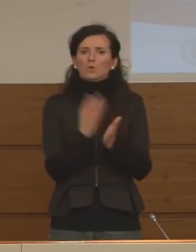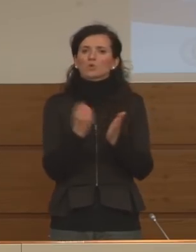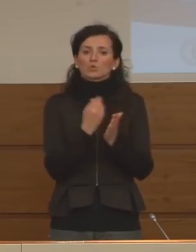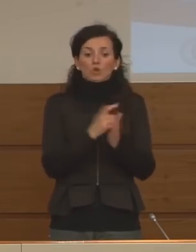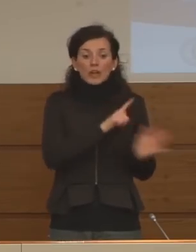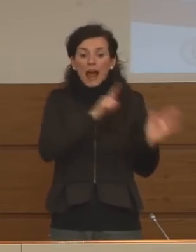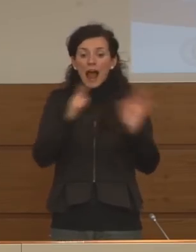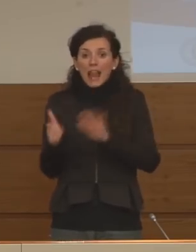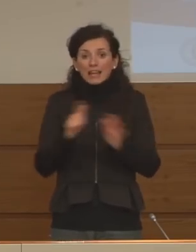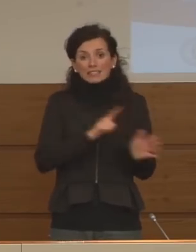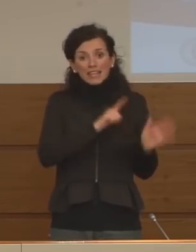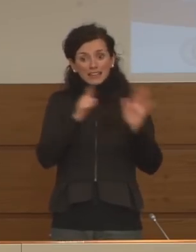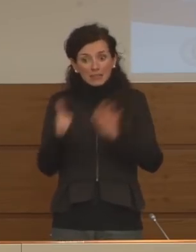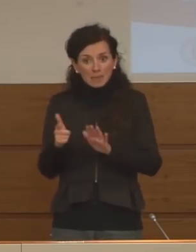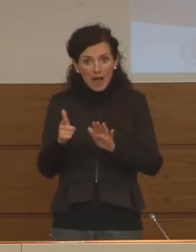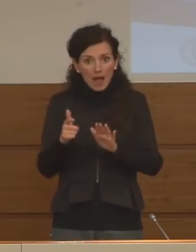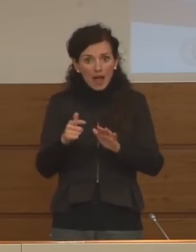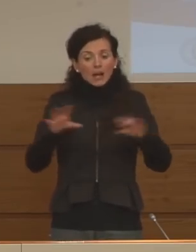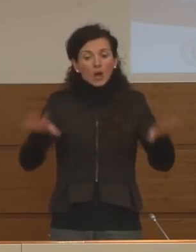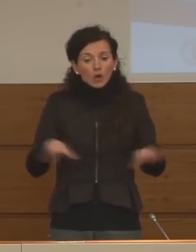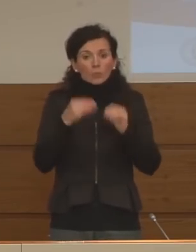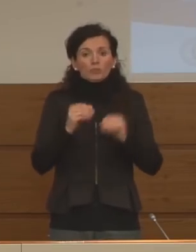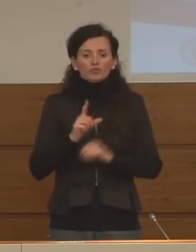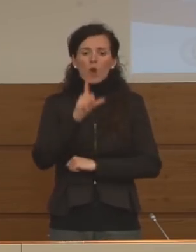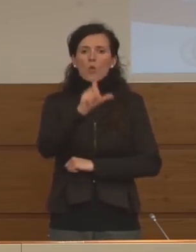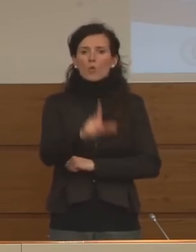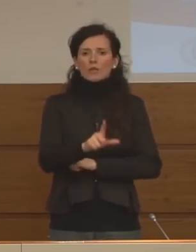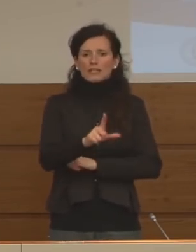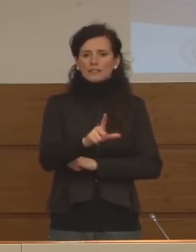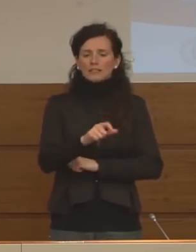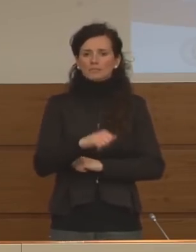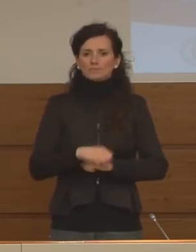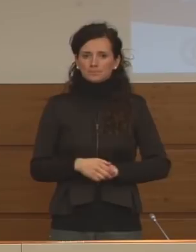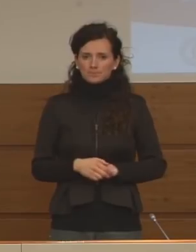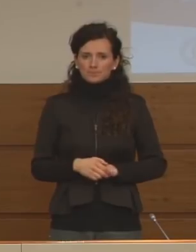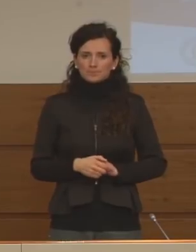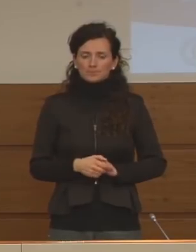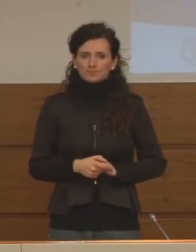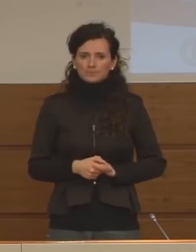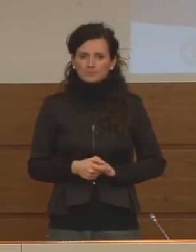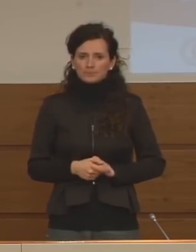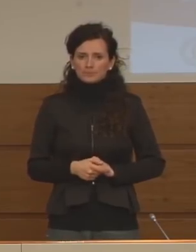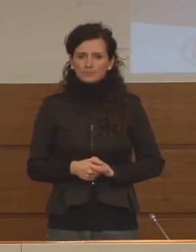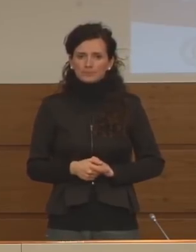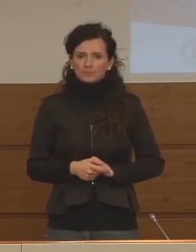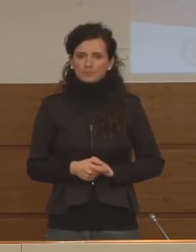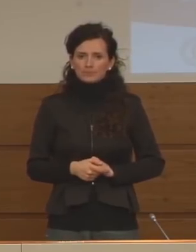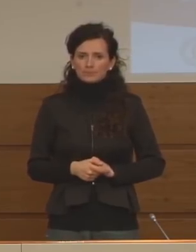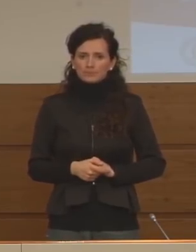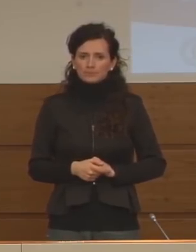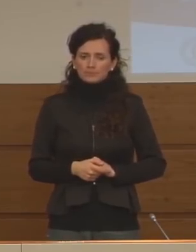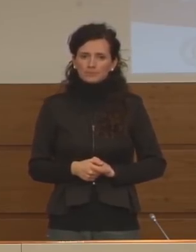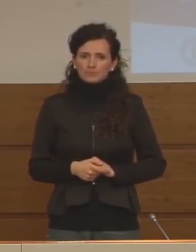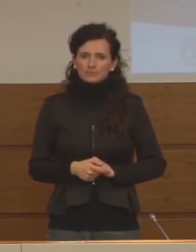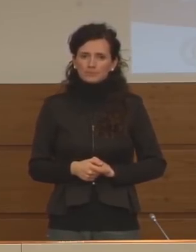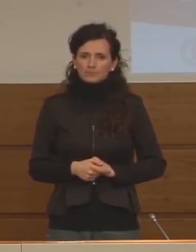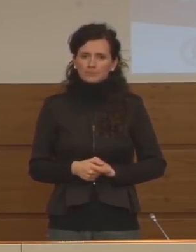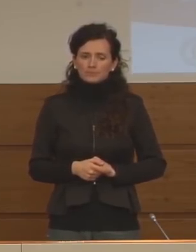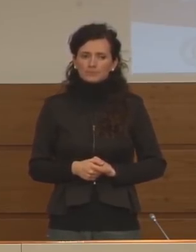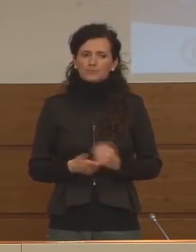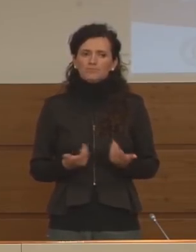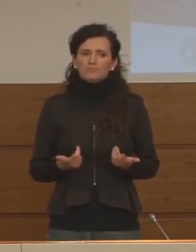partire dal prossimo lunedì c'è uno sforzo straordinario